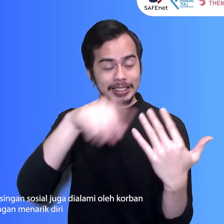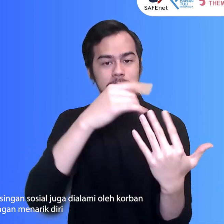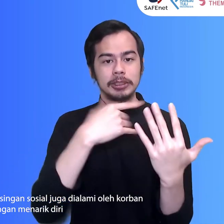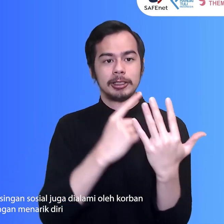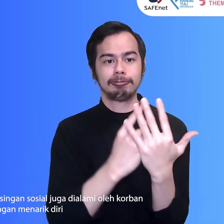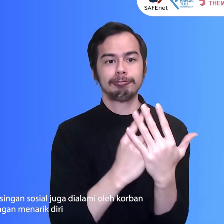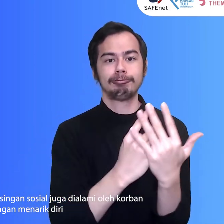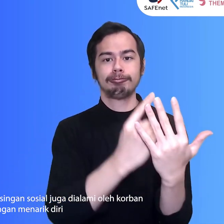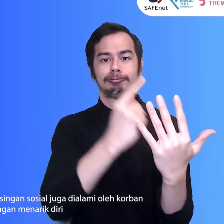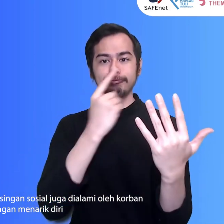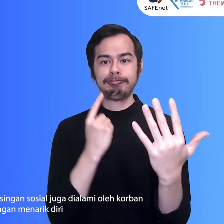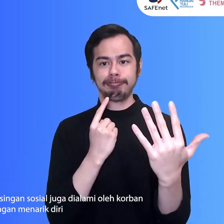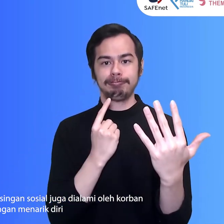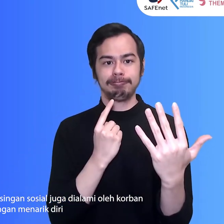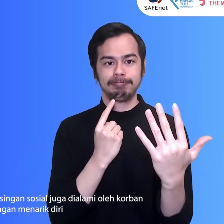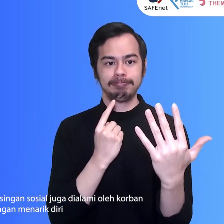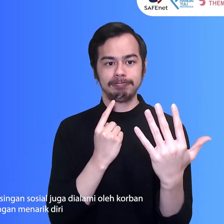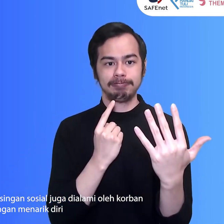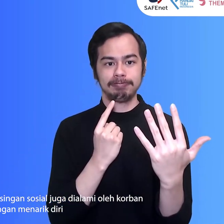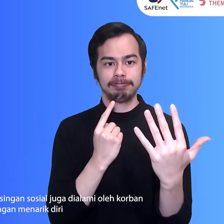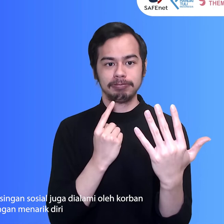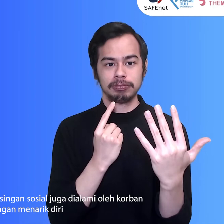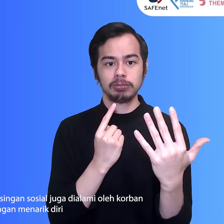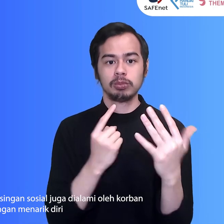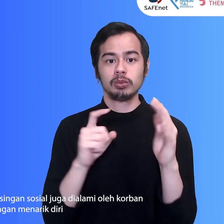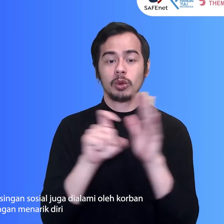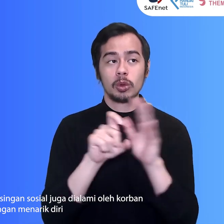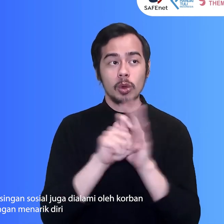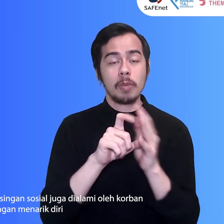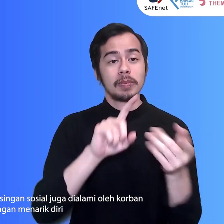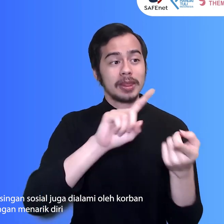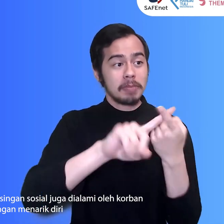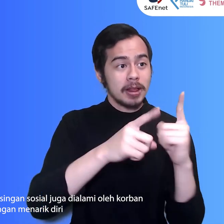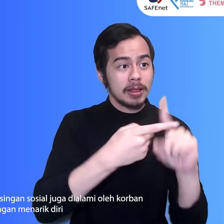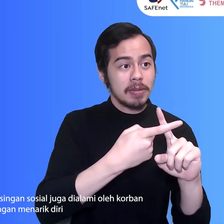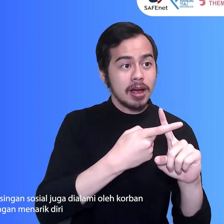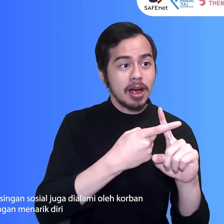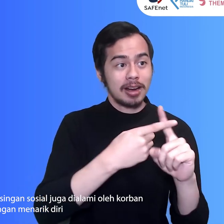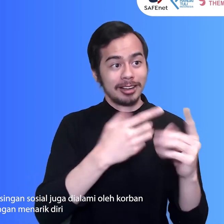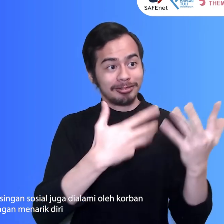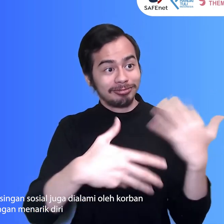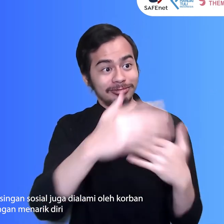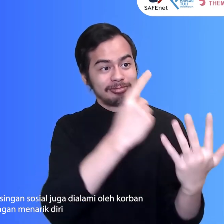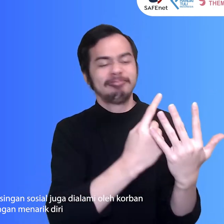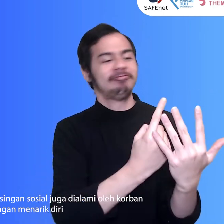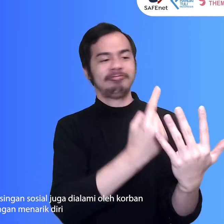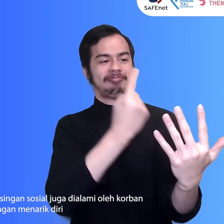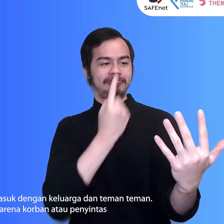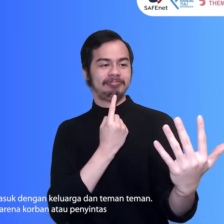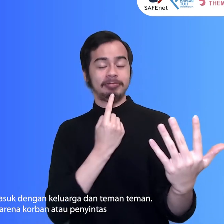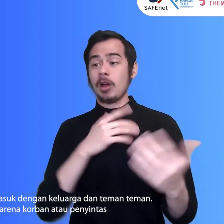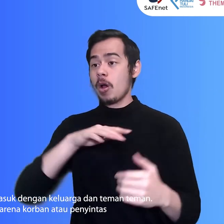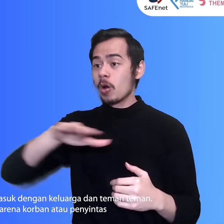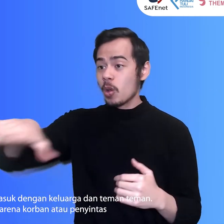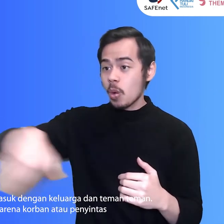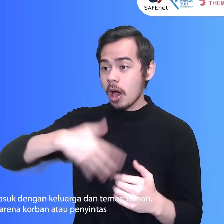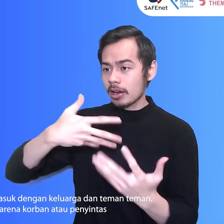Hai Selain itu dampak keterasingan sosial juga dialami oleh korban dengan menarik diri dari kehidupan publik